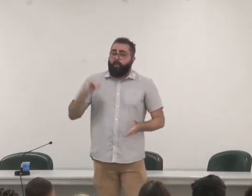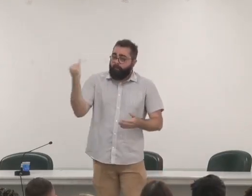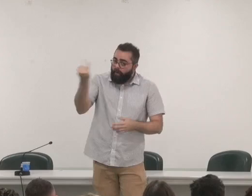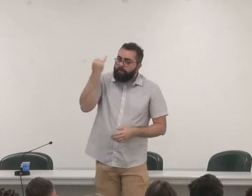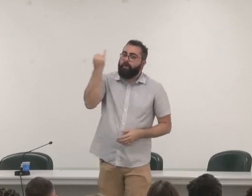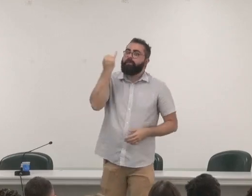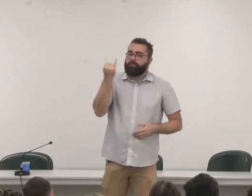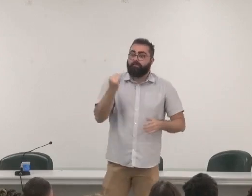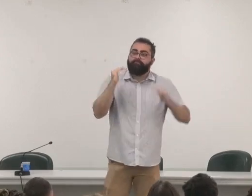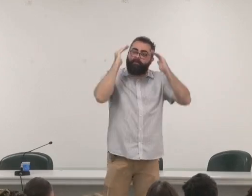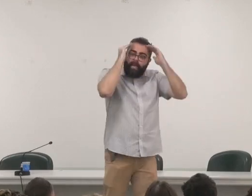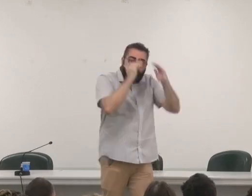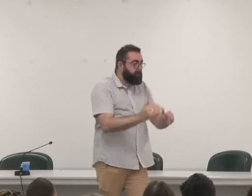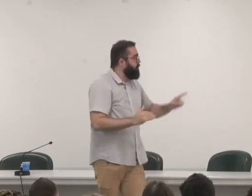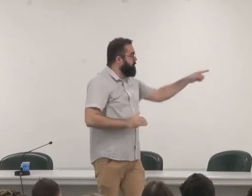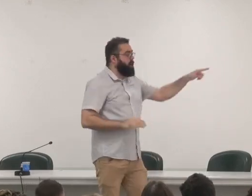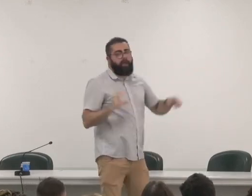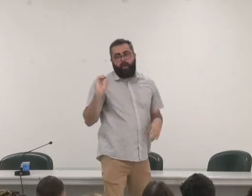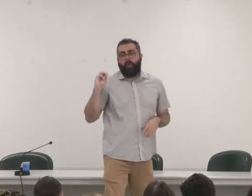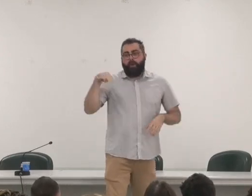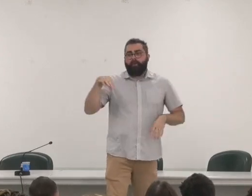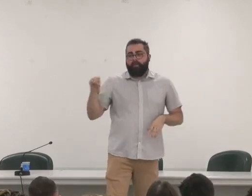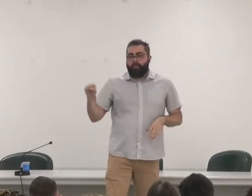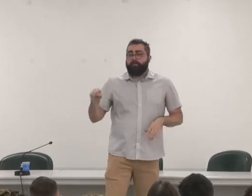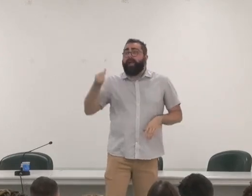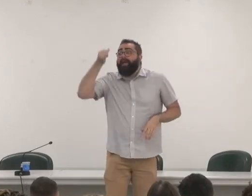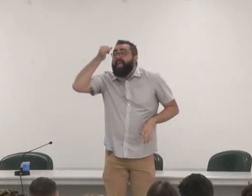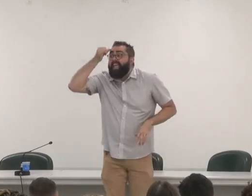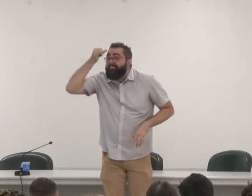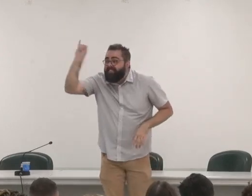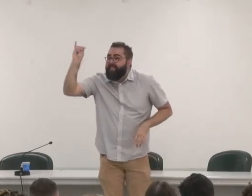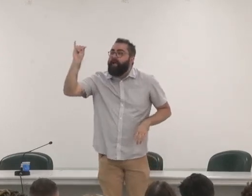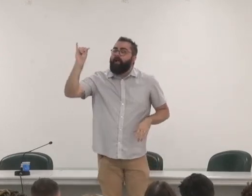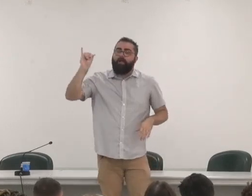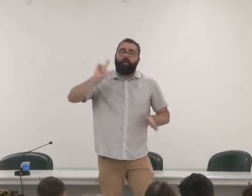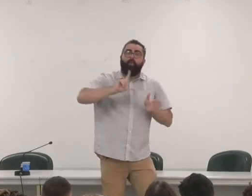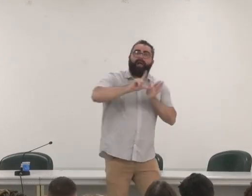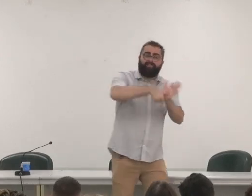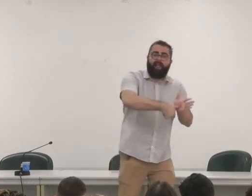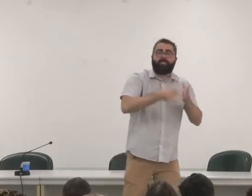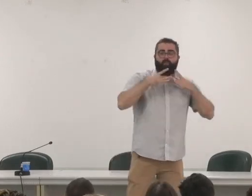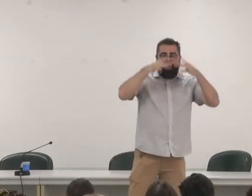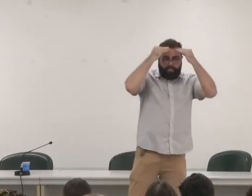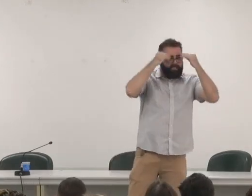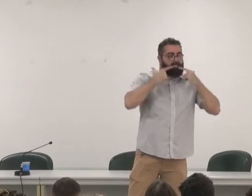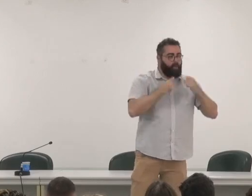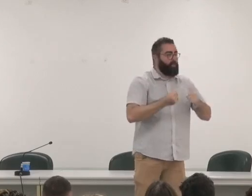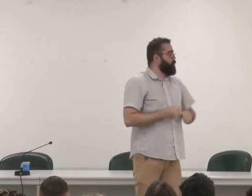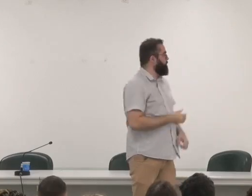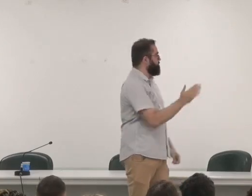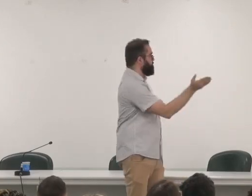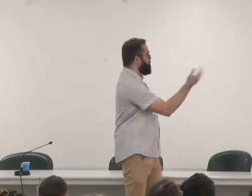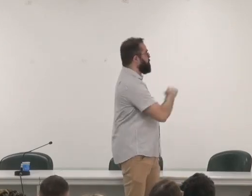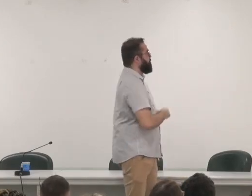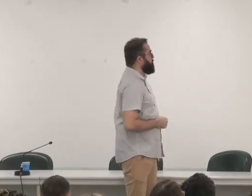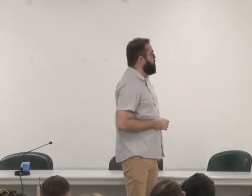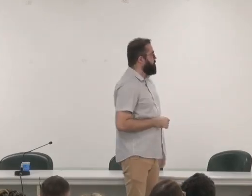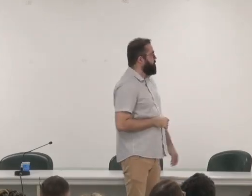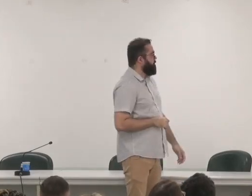classe médica ainda tem muito preconceito com relação às línguas de sinais. E essa publicação da OMS é extremamente importante para que se